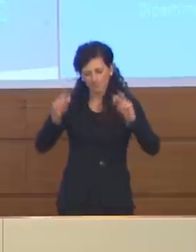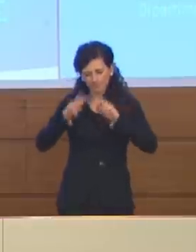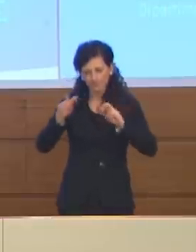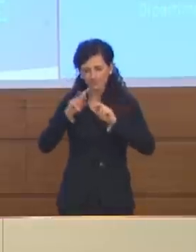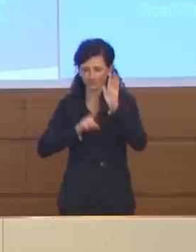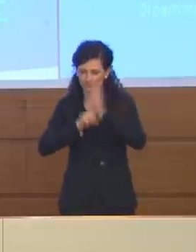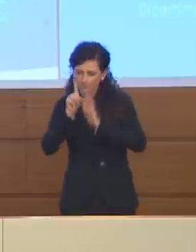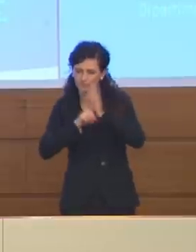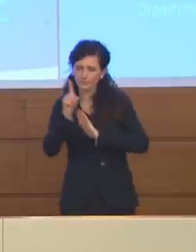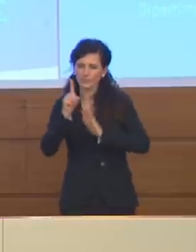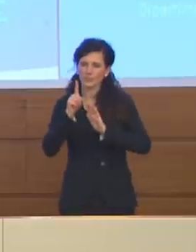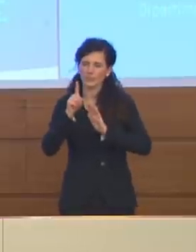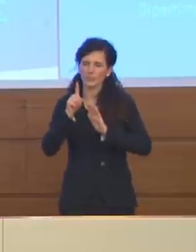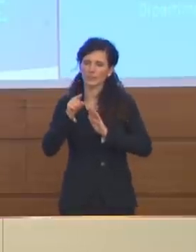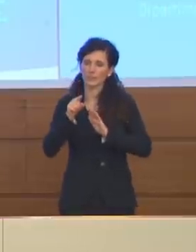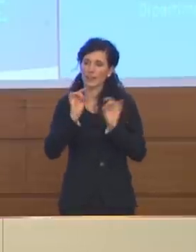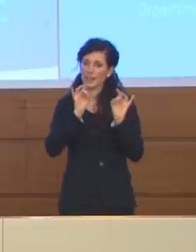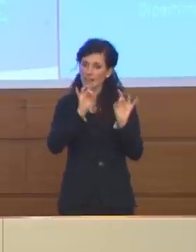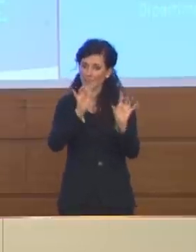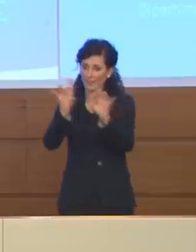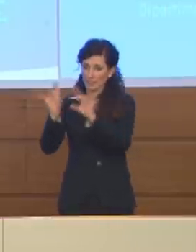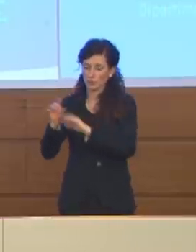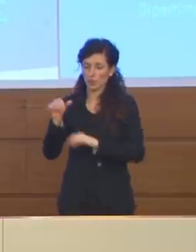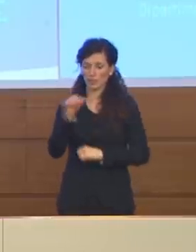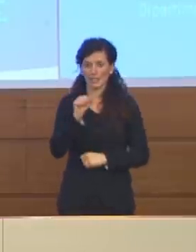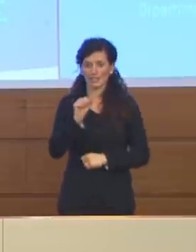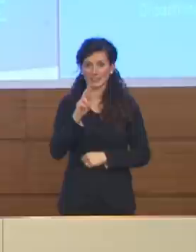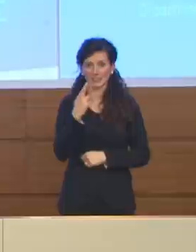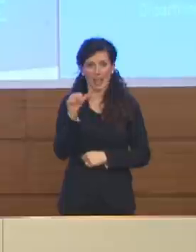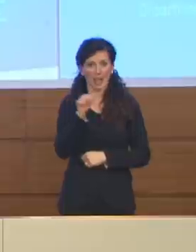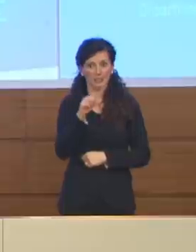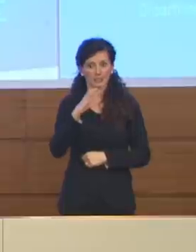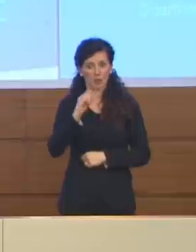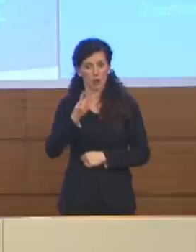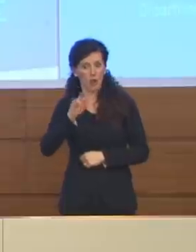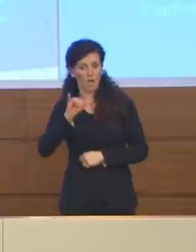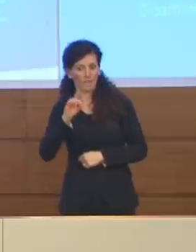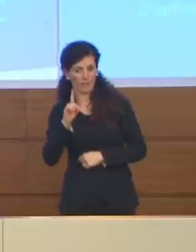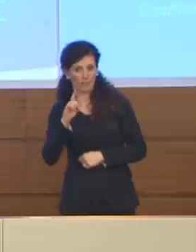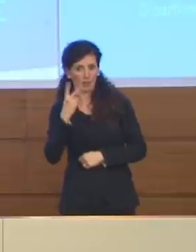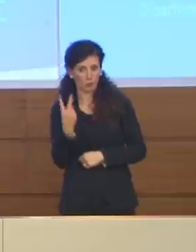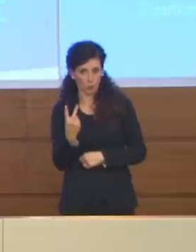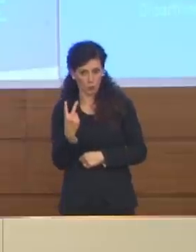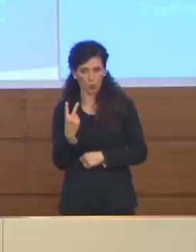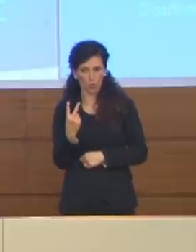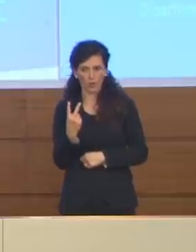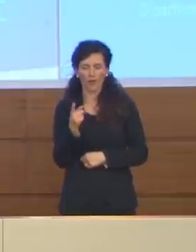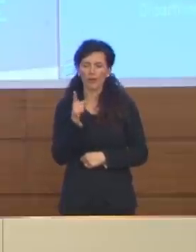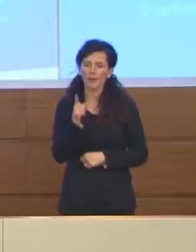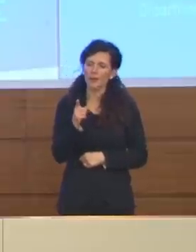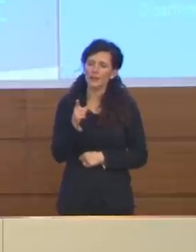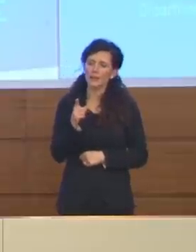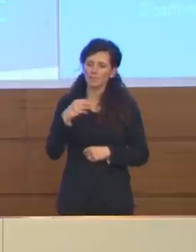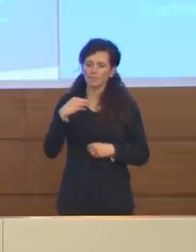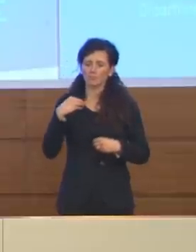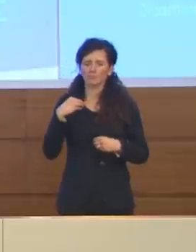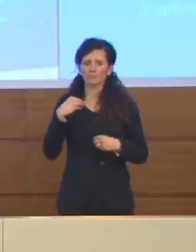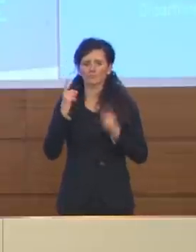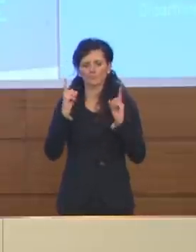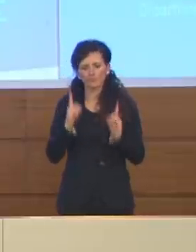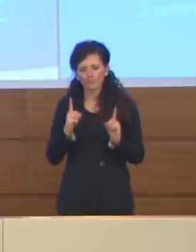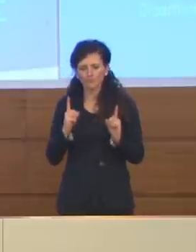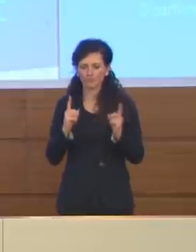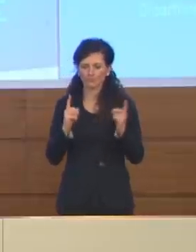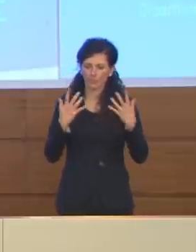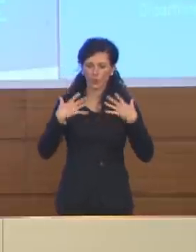della infezione da sasco v2 sulle varie funzionalità d'organo è un